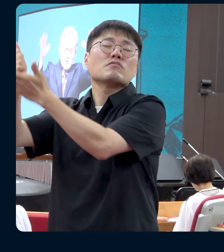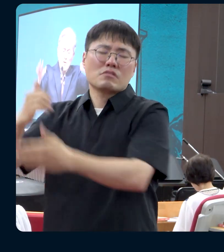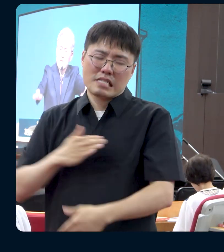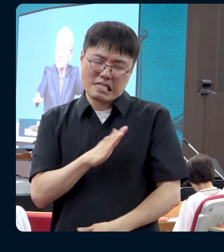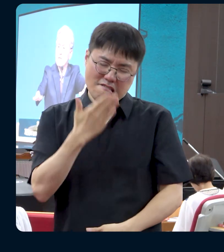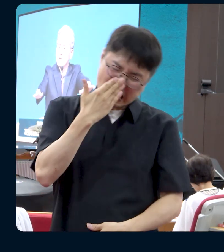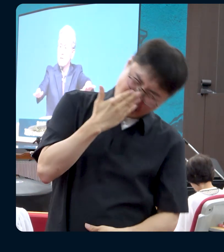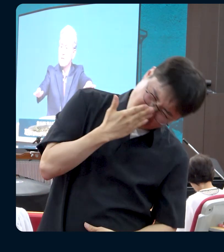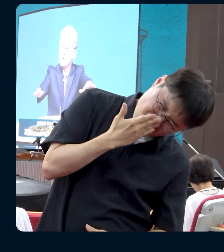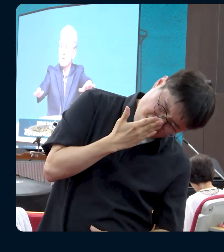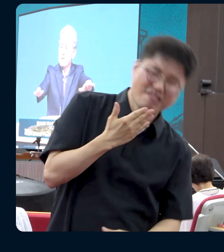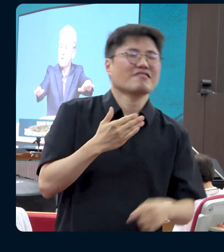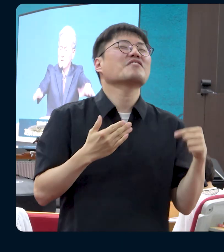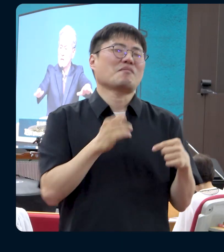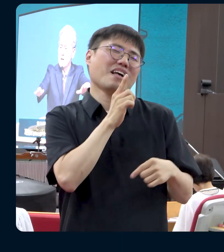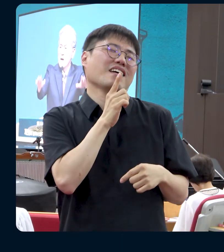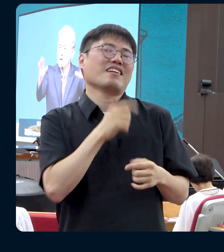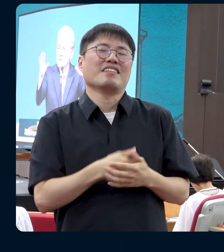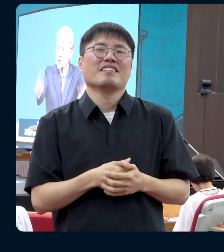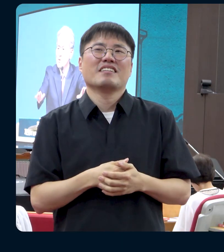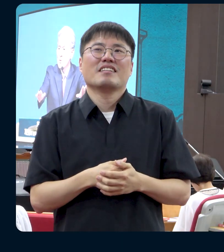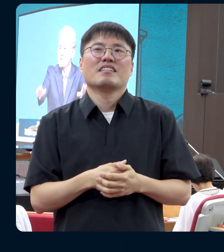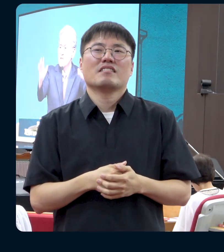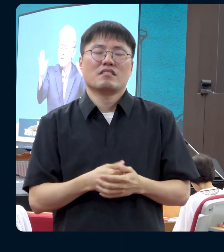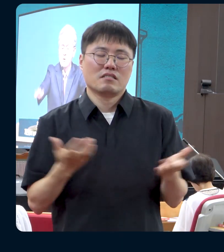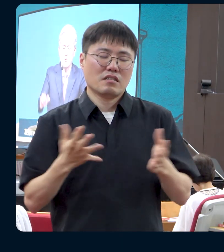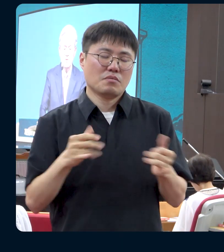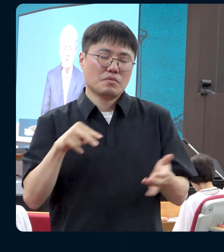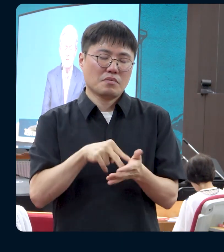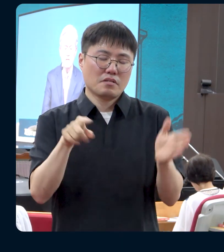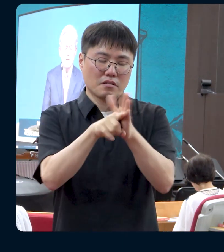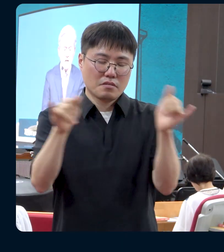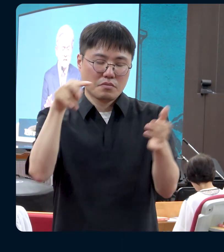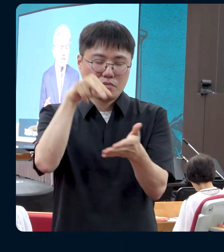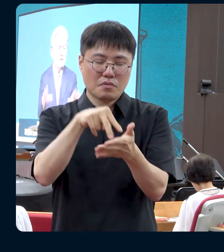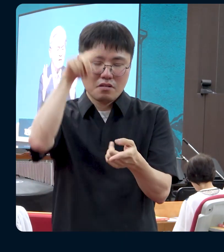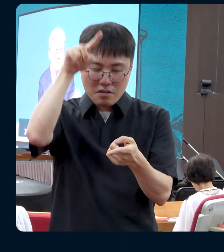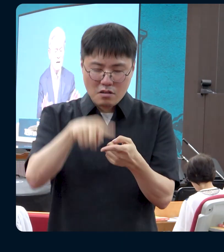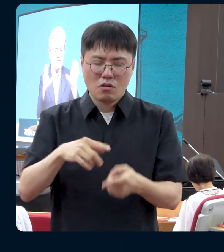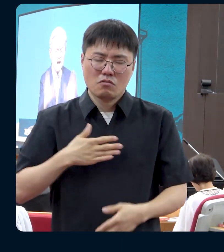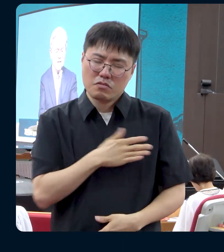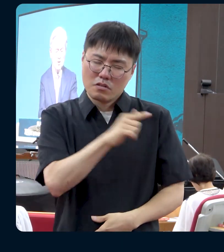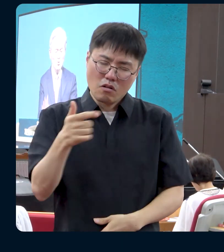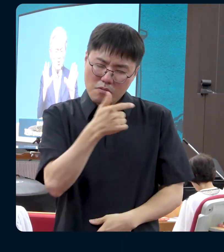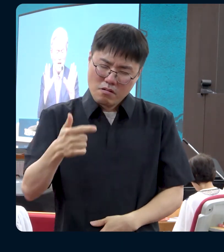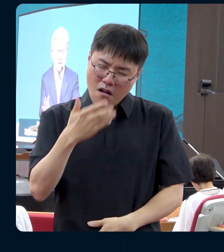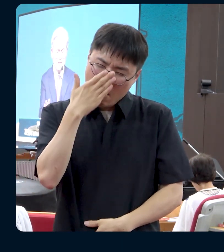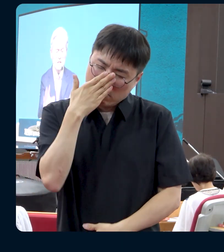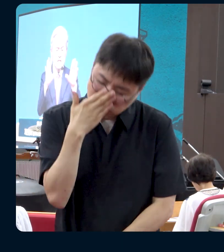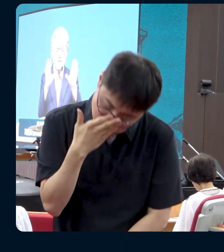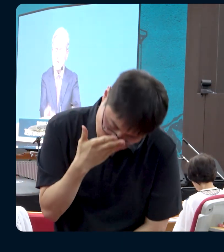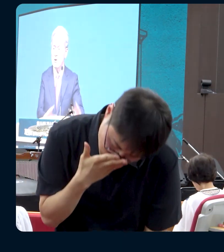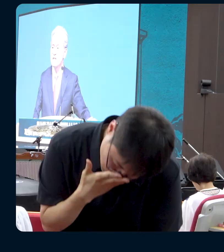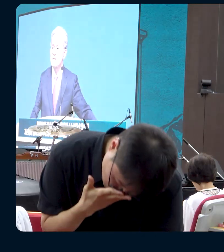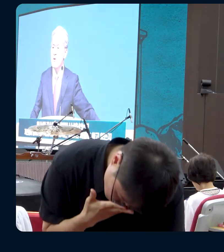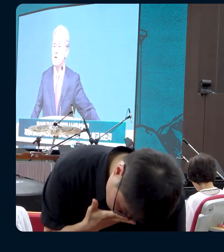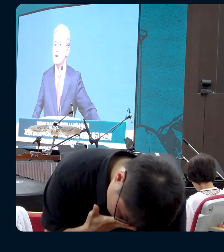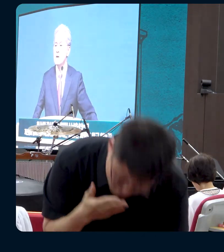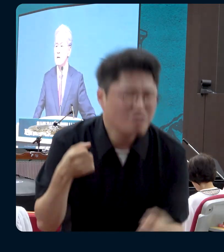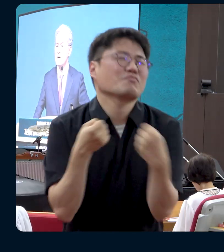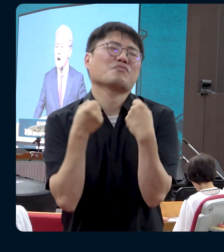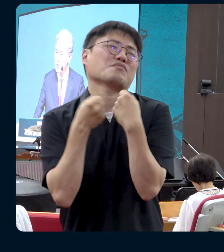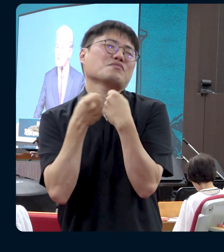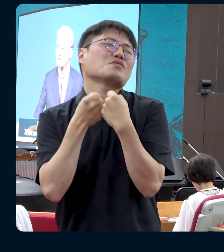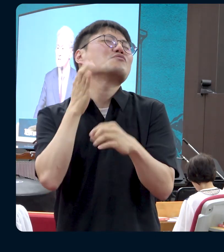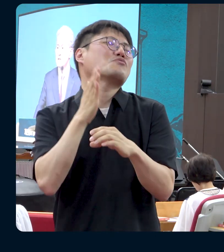하나님 자신들을 얼마나 낮추셨는지, 그러니까 사역자로서 신앙인으로서 자신들이 얼마나 낮아지고 또 낮아지는